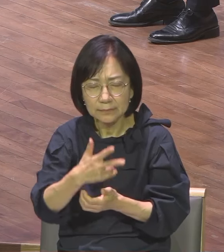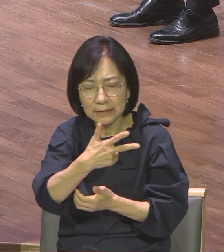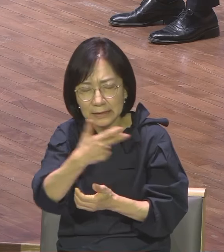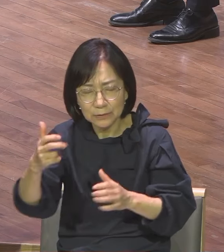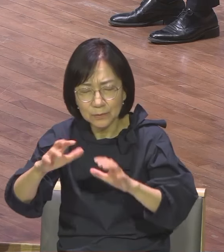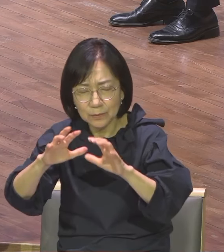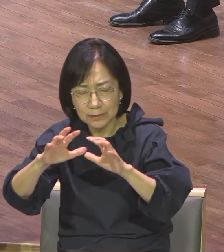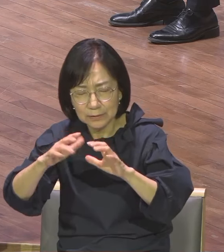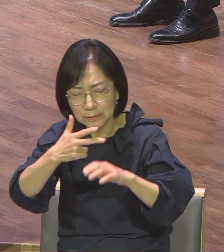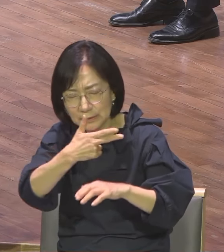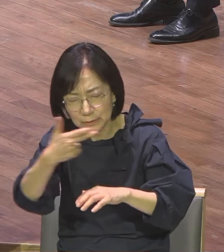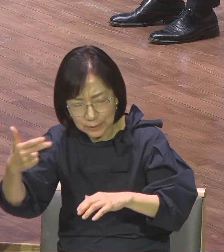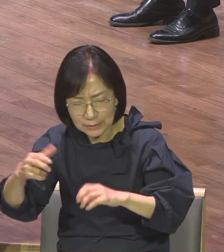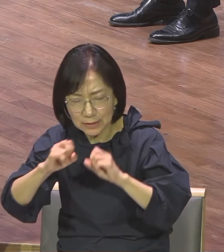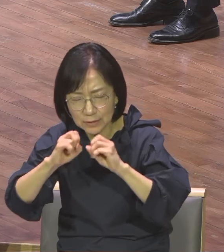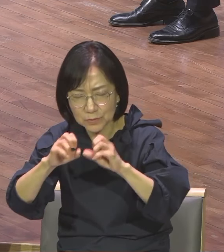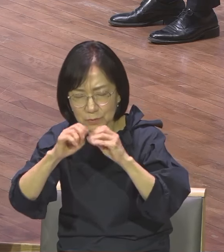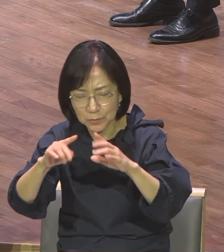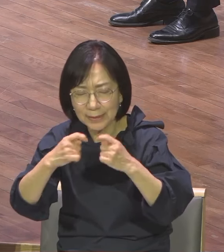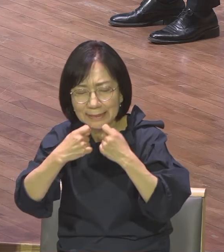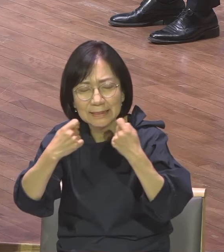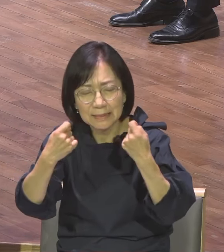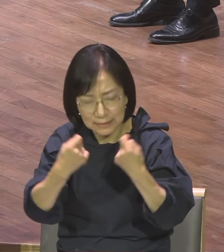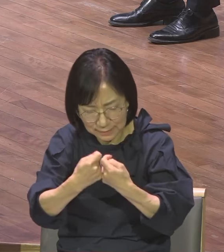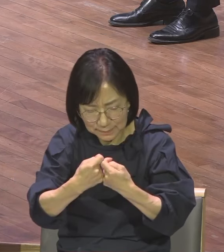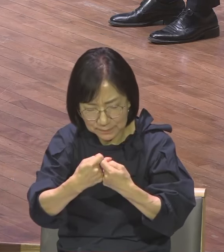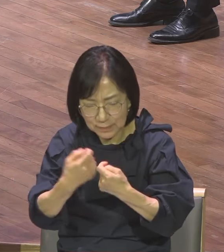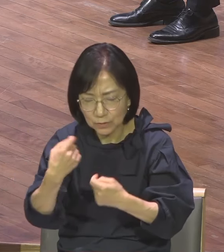모든 렘넌트들과 또 모든 환우들의 그 치유 이후에